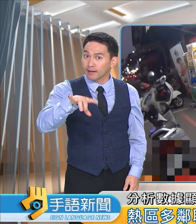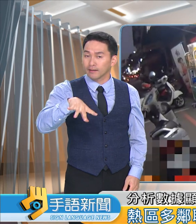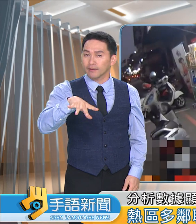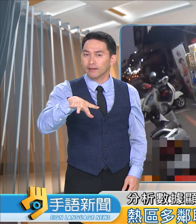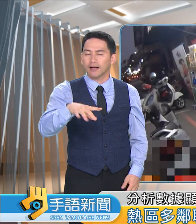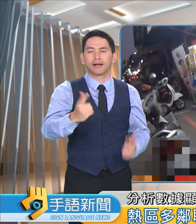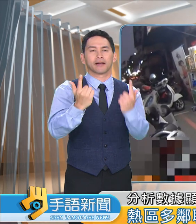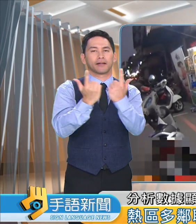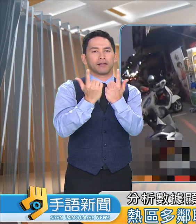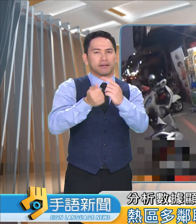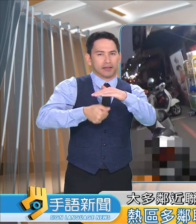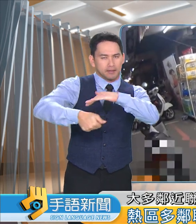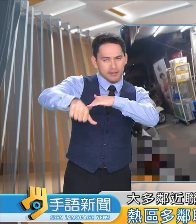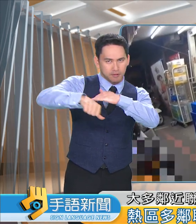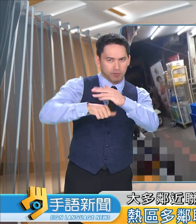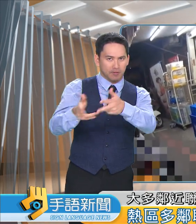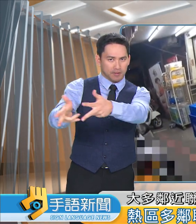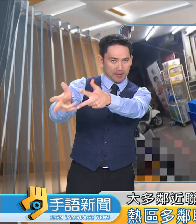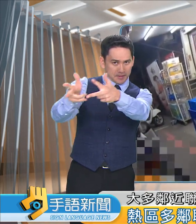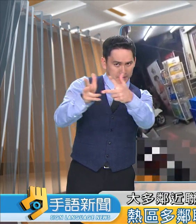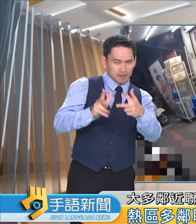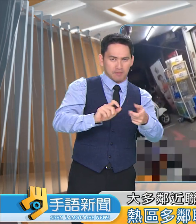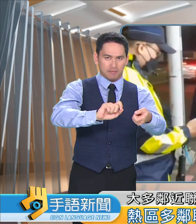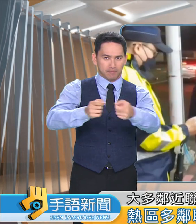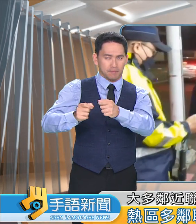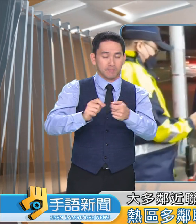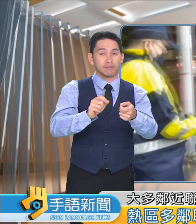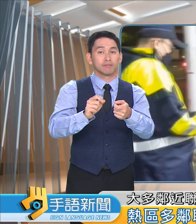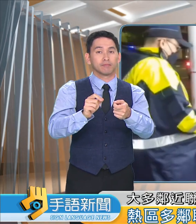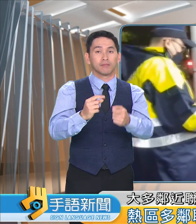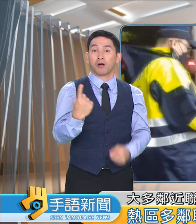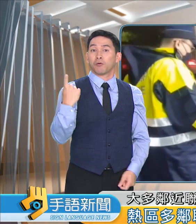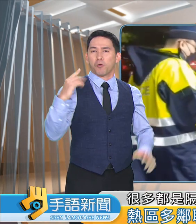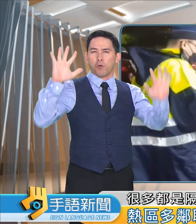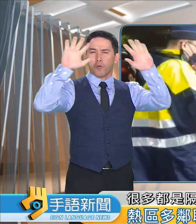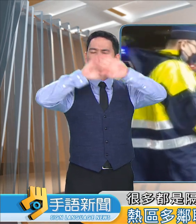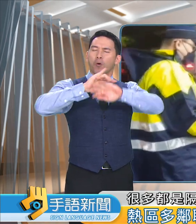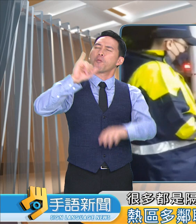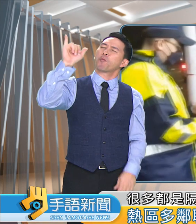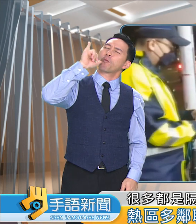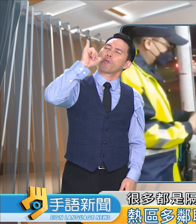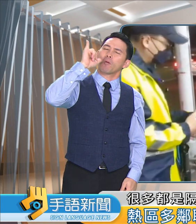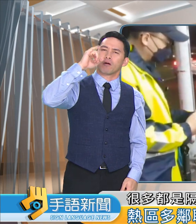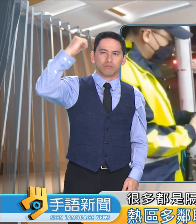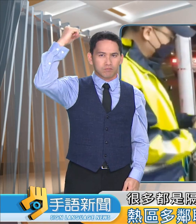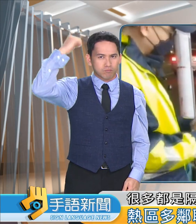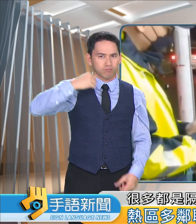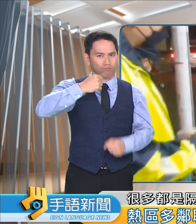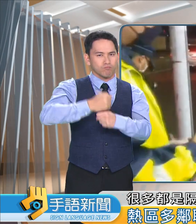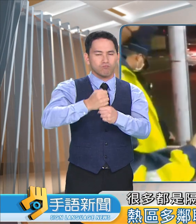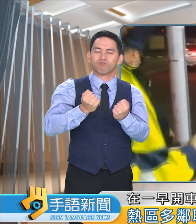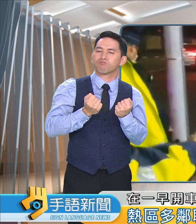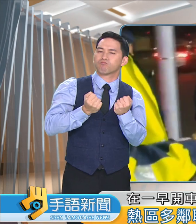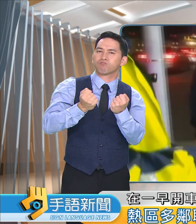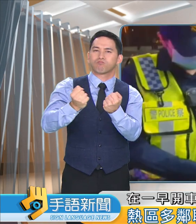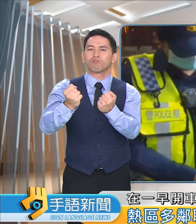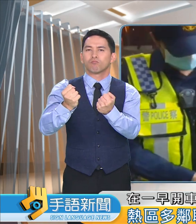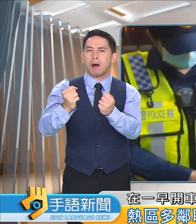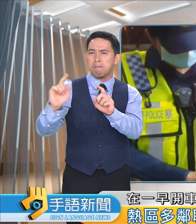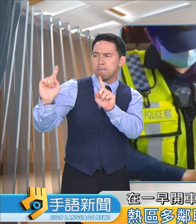犯地点大多临近连外桥梁，很多都是隔夜醉，在一早开车上班的